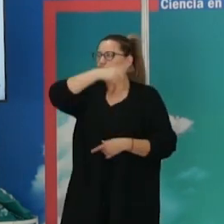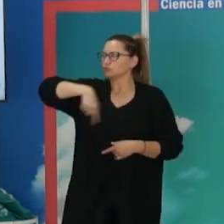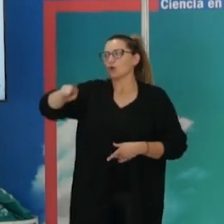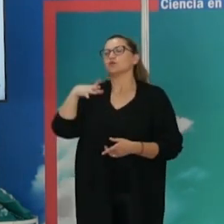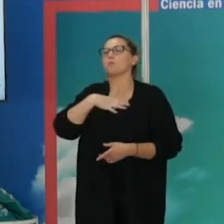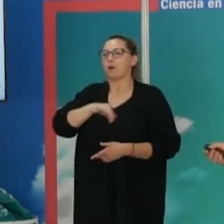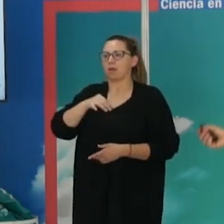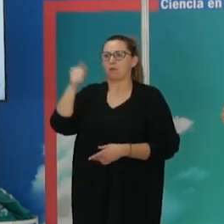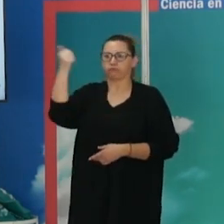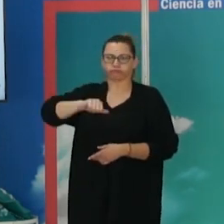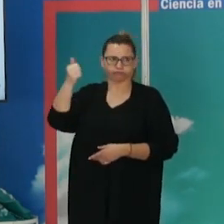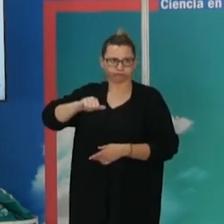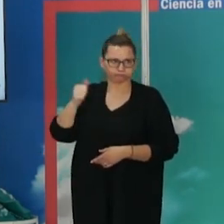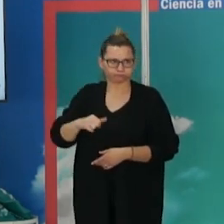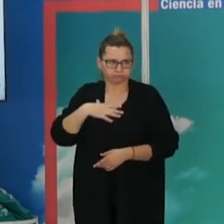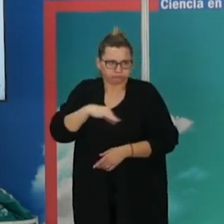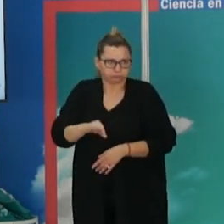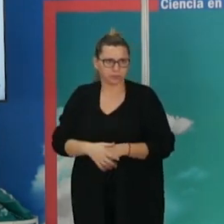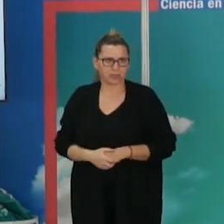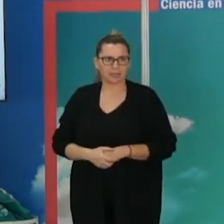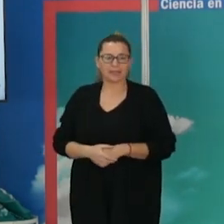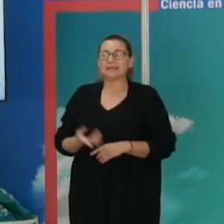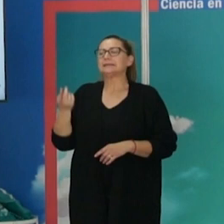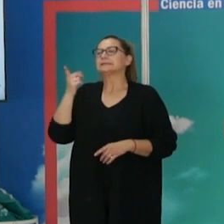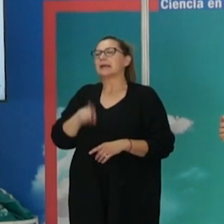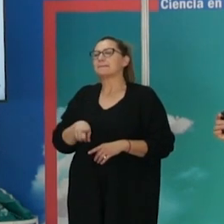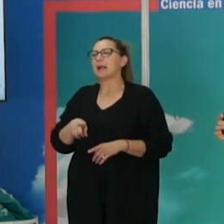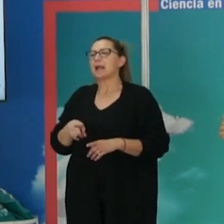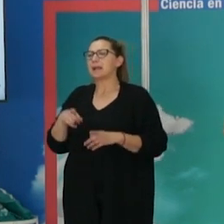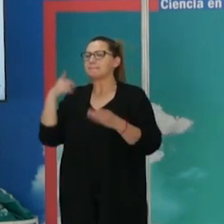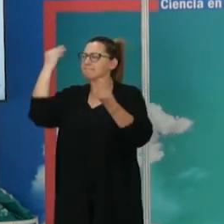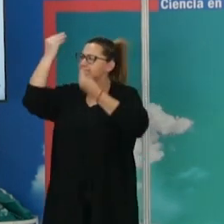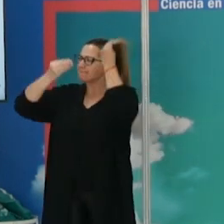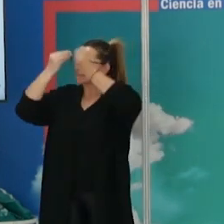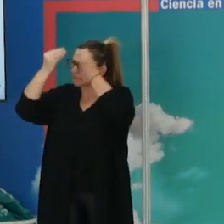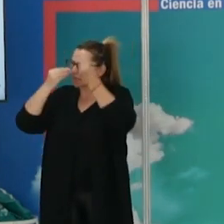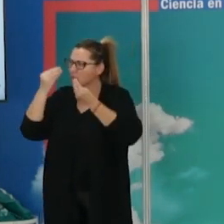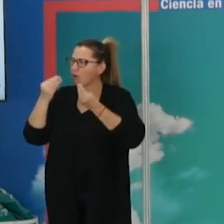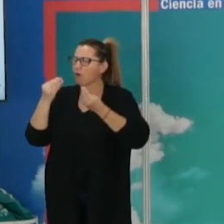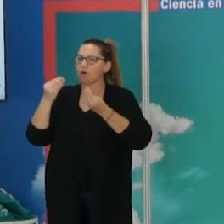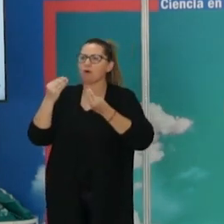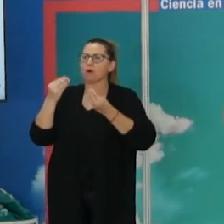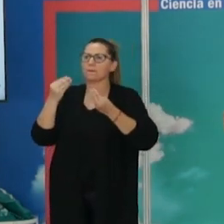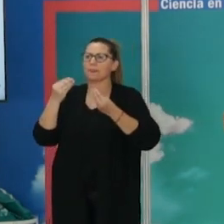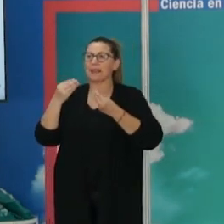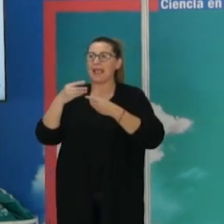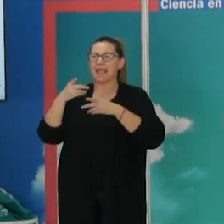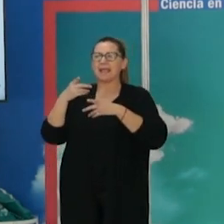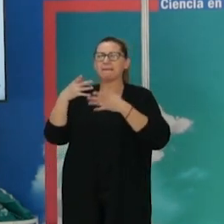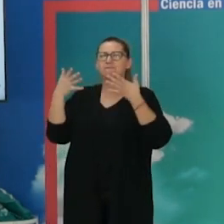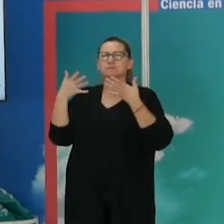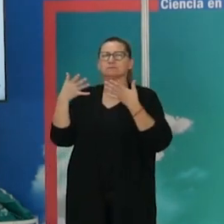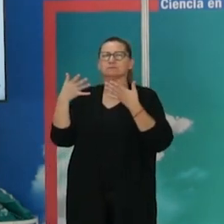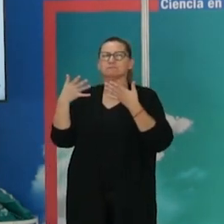reconociblemente valorativas. Estamos en un momento en el que cuestionamos incluso la verdad de afirmaciones que antiguamente